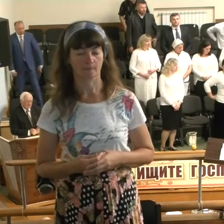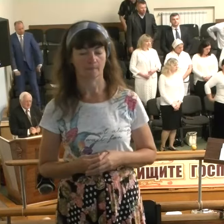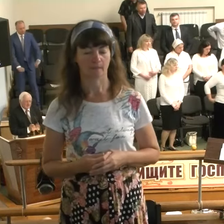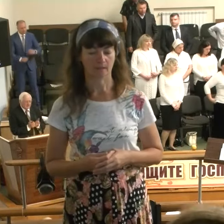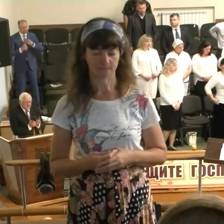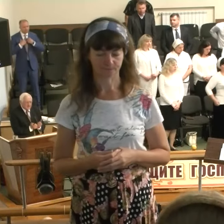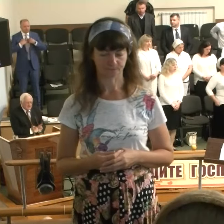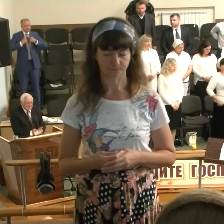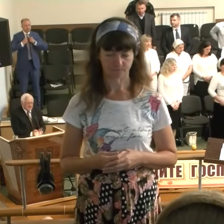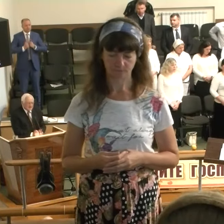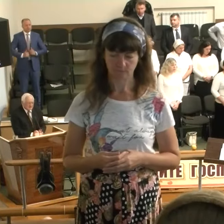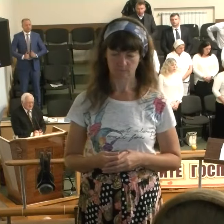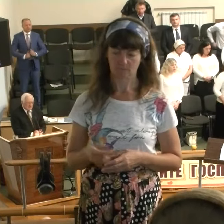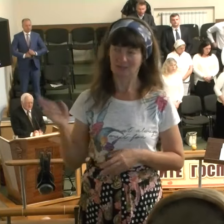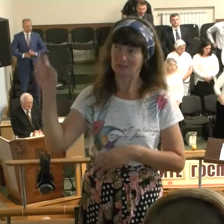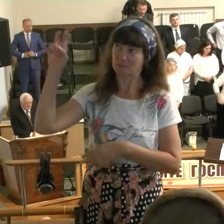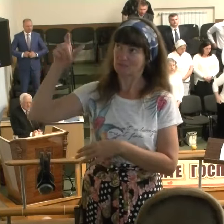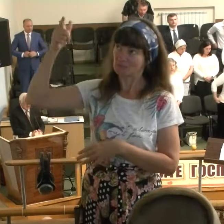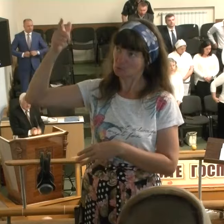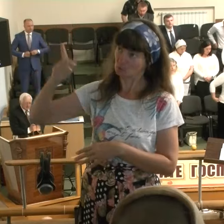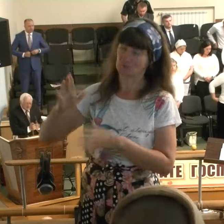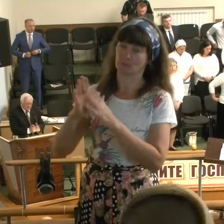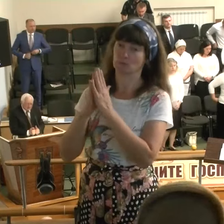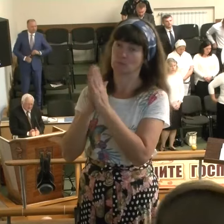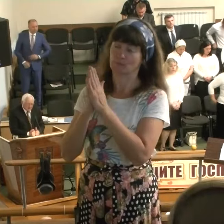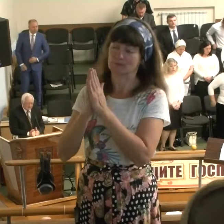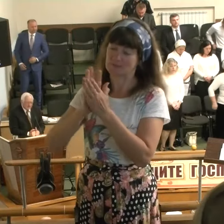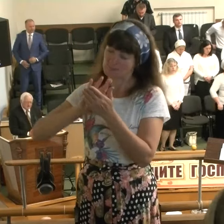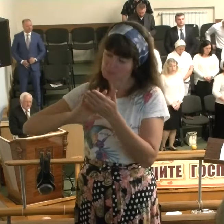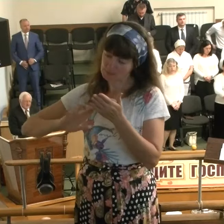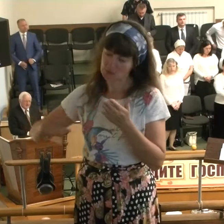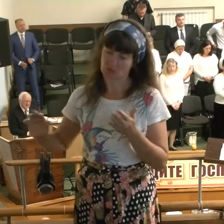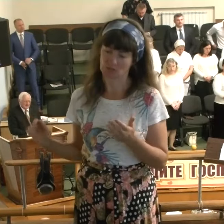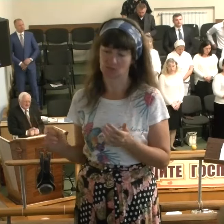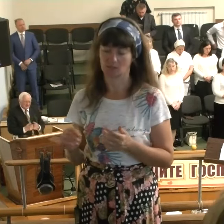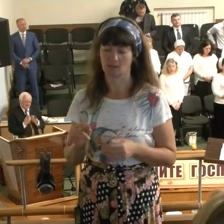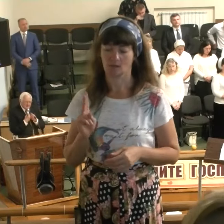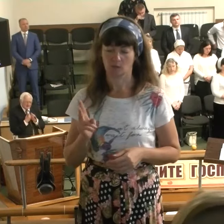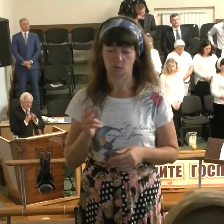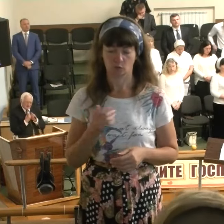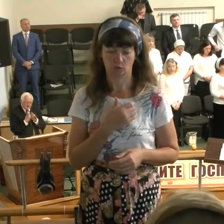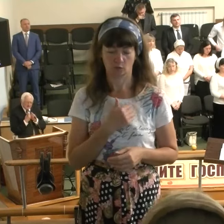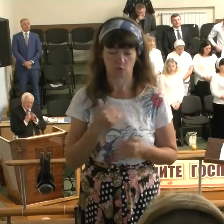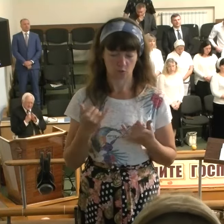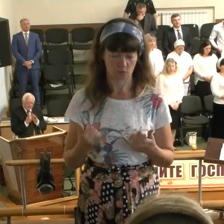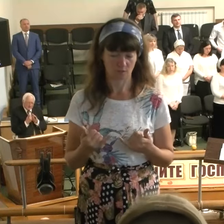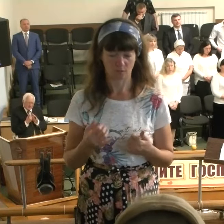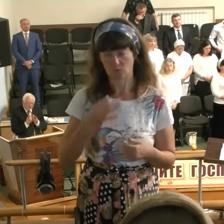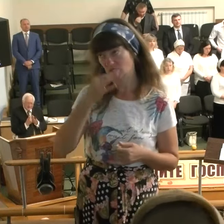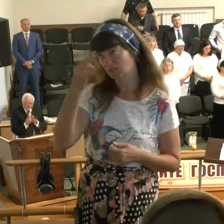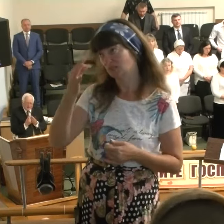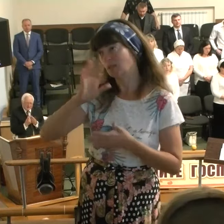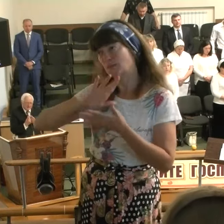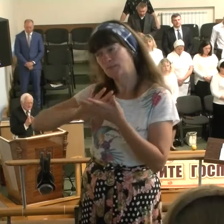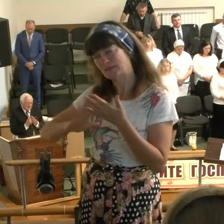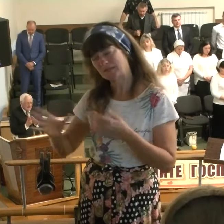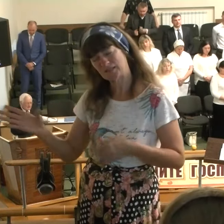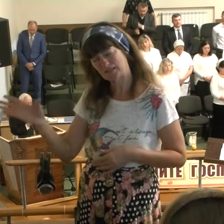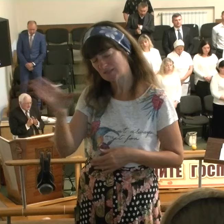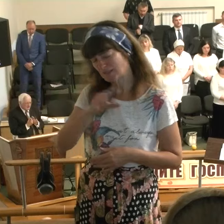Господу, попросить прощения у Него. Может быть, кто-то желал бы сегодня сказать прости за все